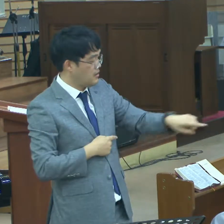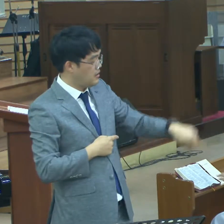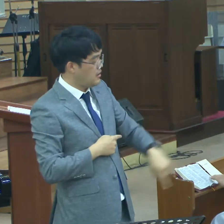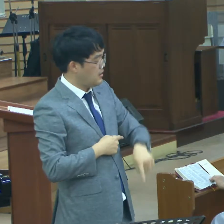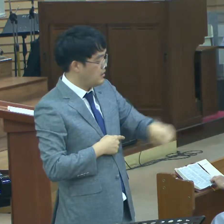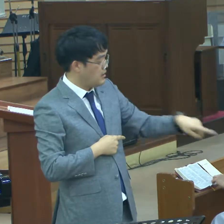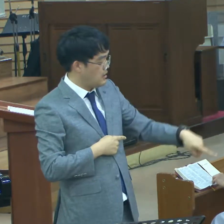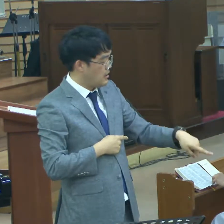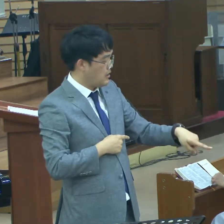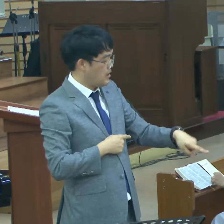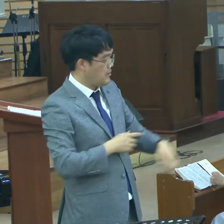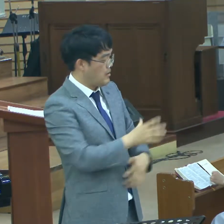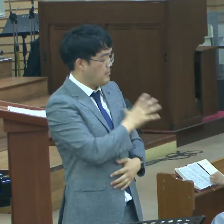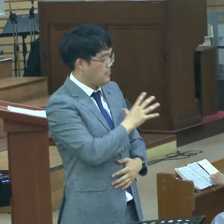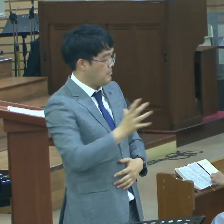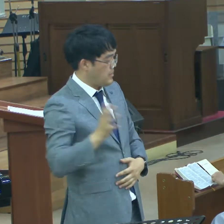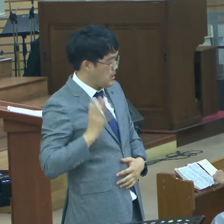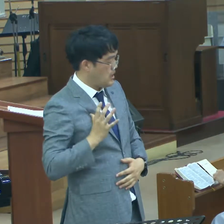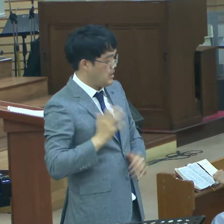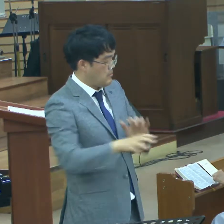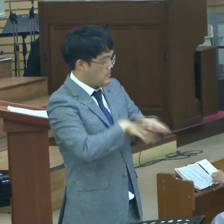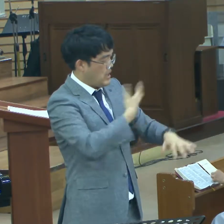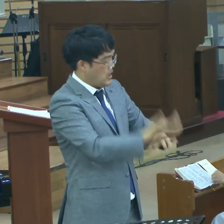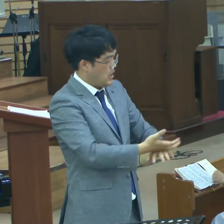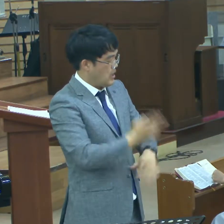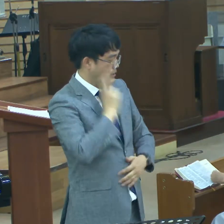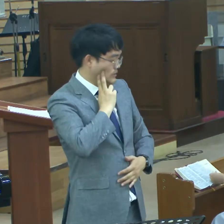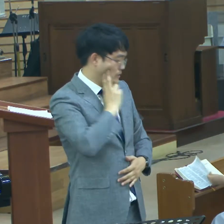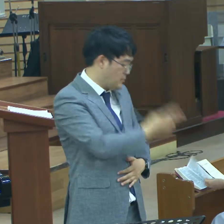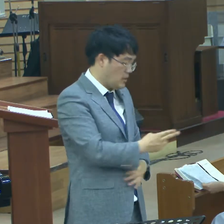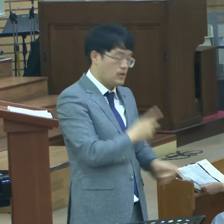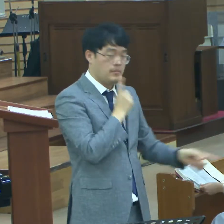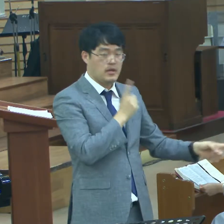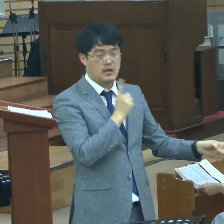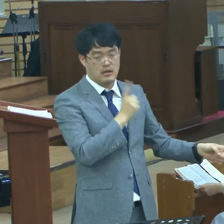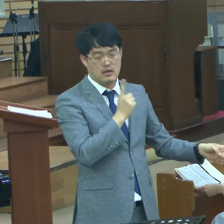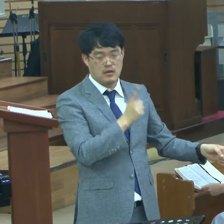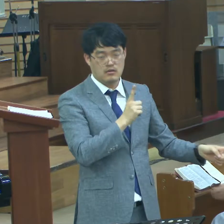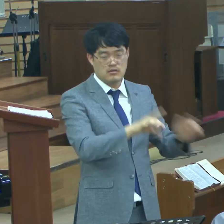심하도다. 따라합시다. 너희 패역함이 심하도다.